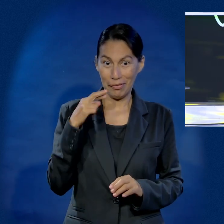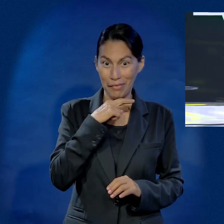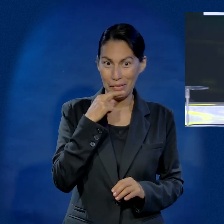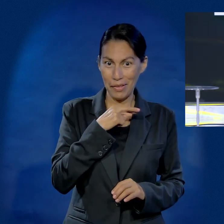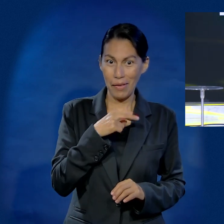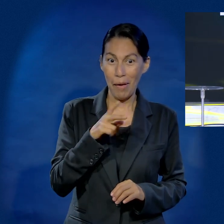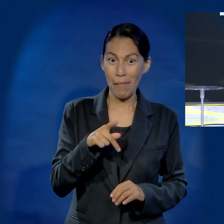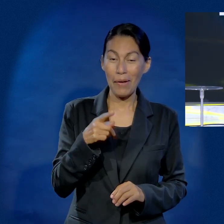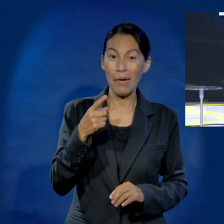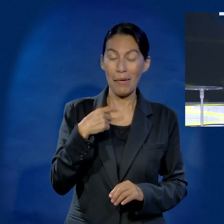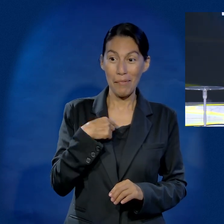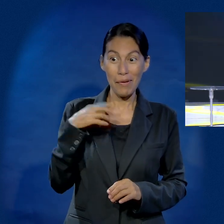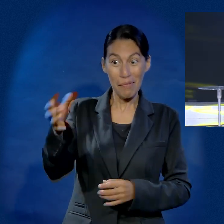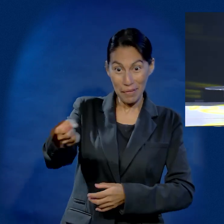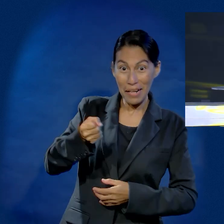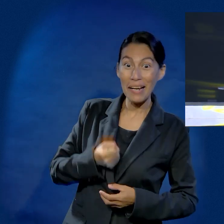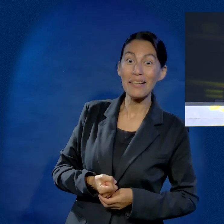agarras.